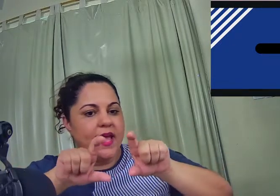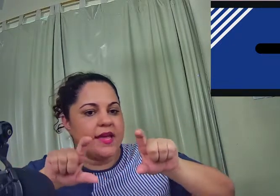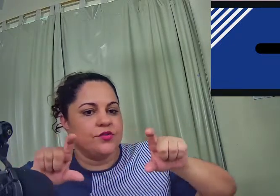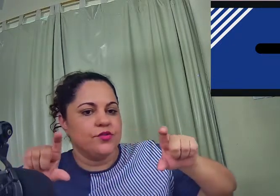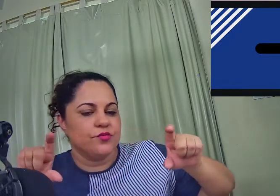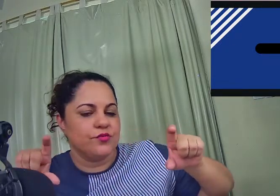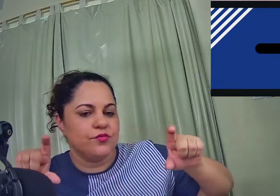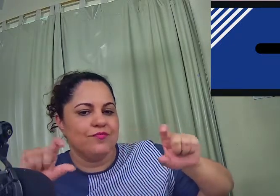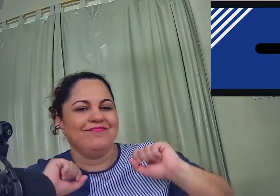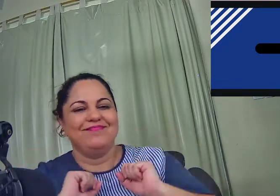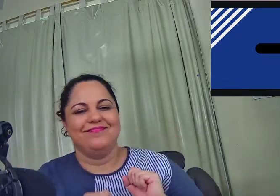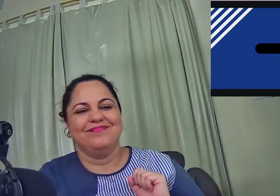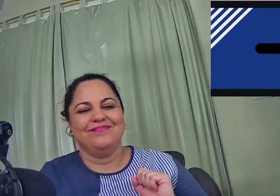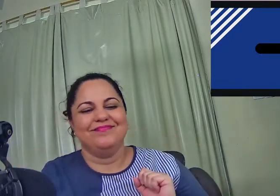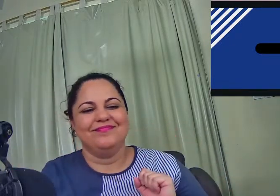Médio.